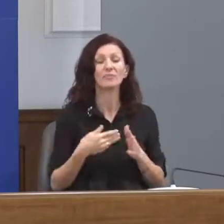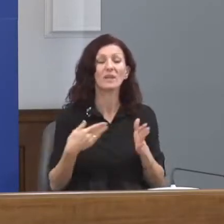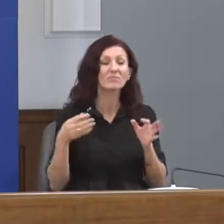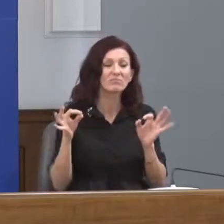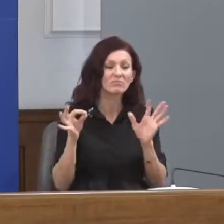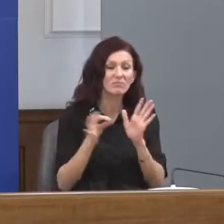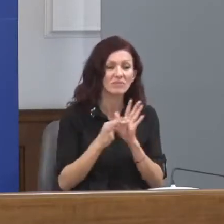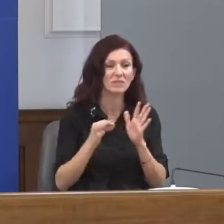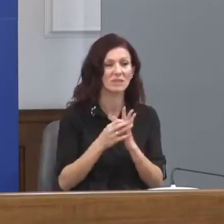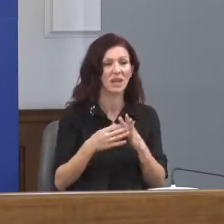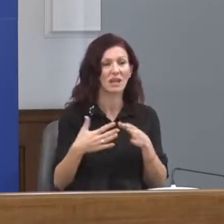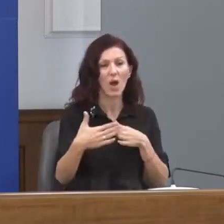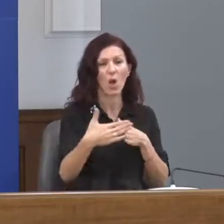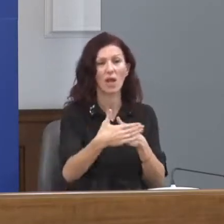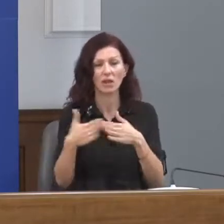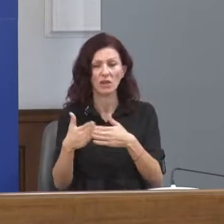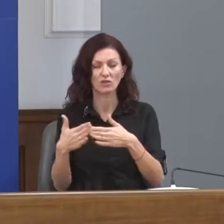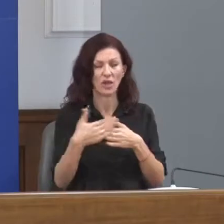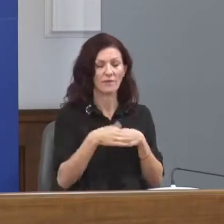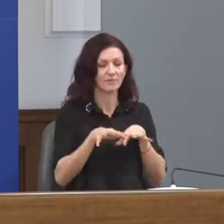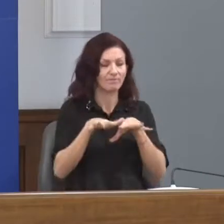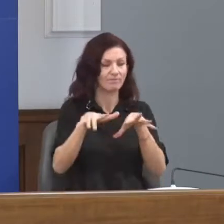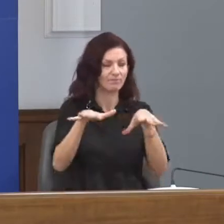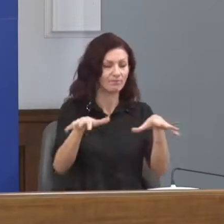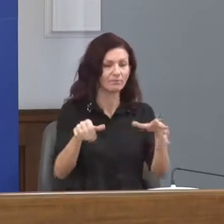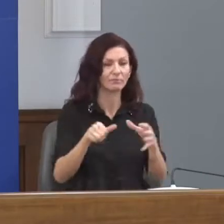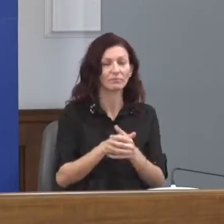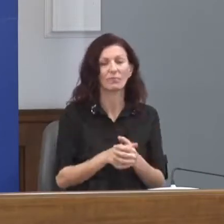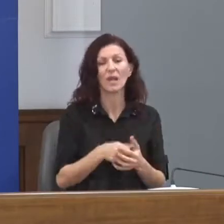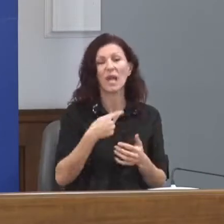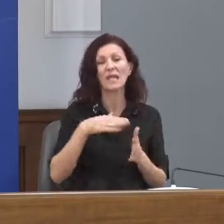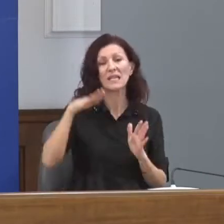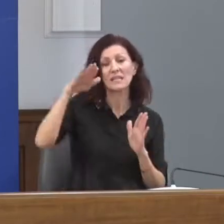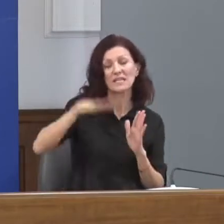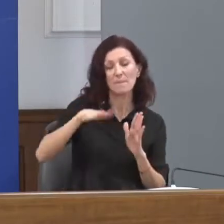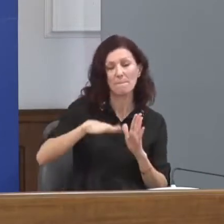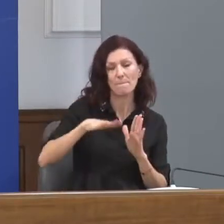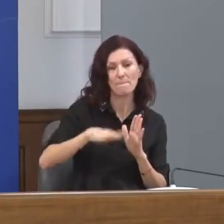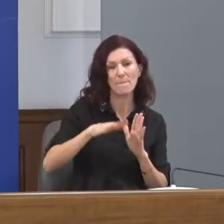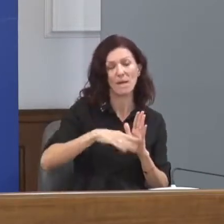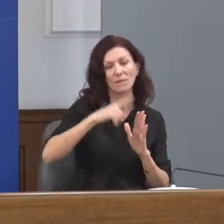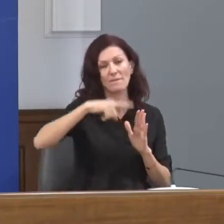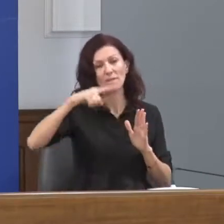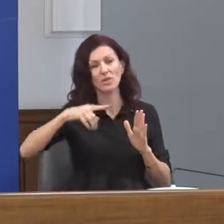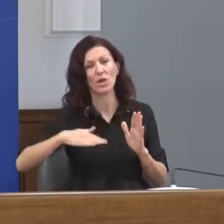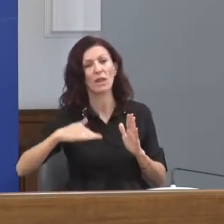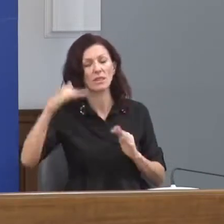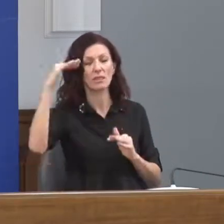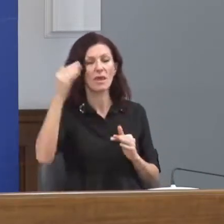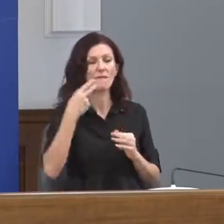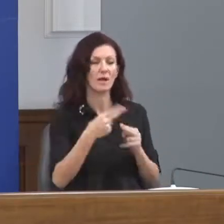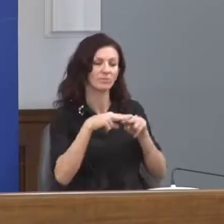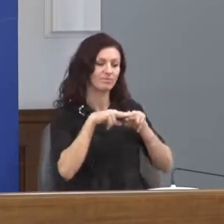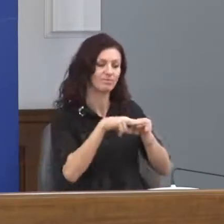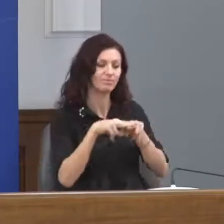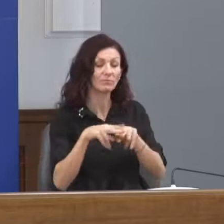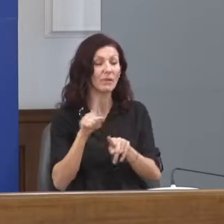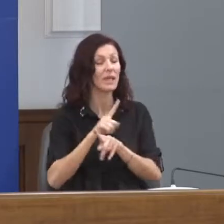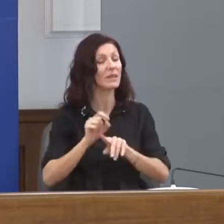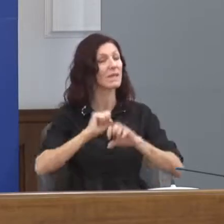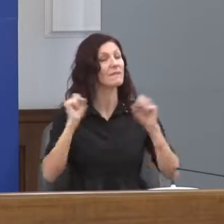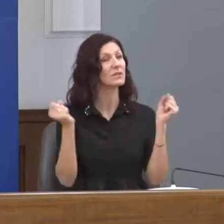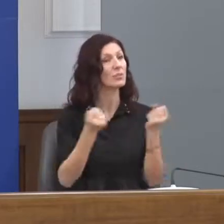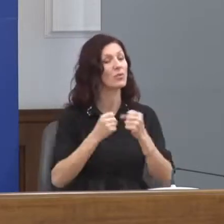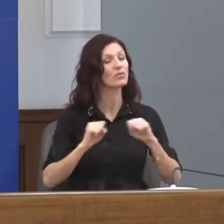на COVID-19 и свързаните с това високи нива на хоспитализация и леталитет и невъзможност за функциониране